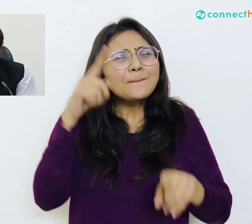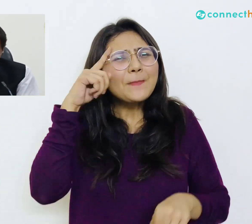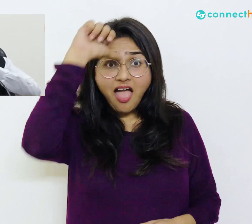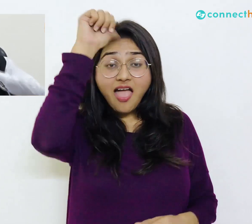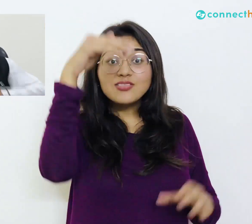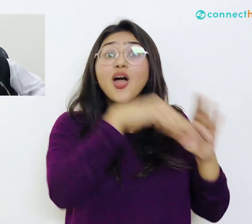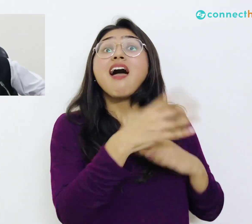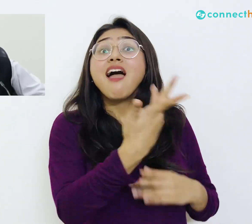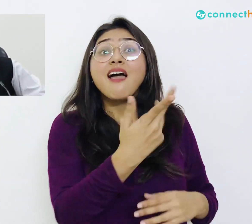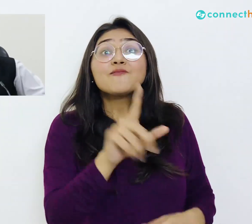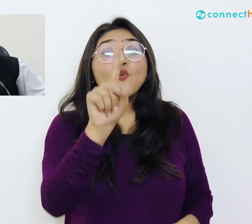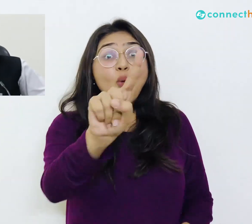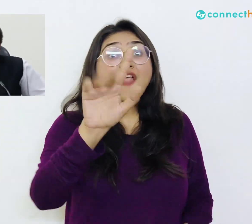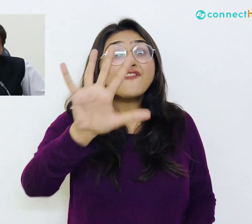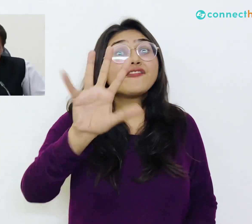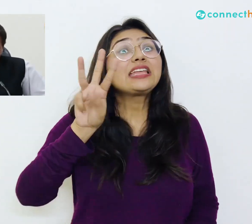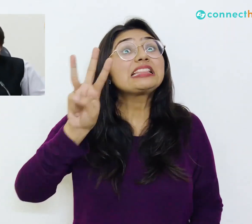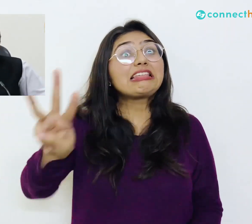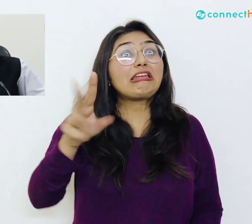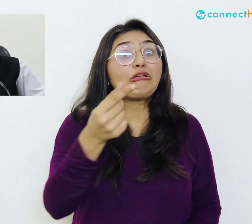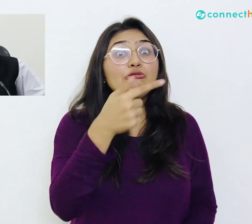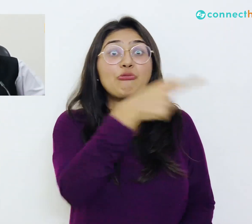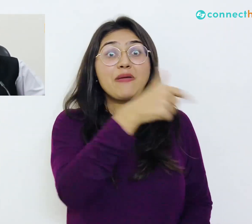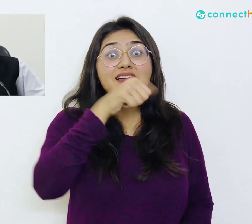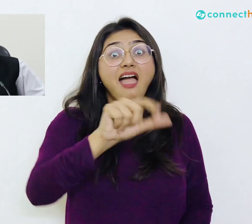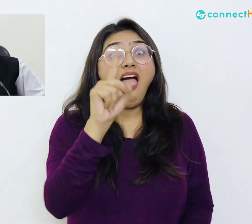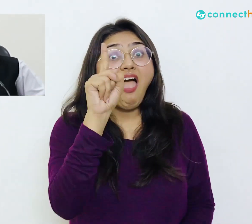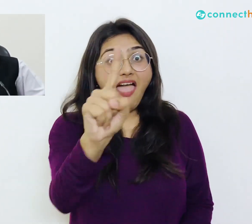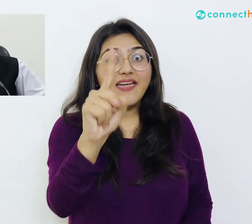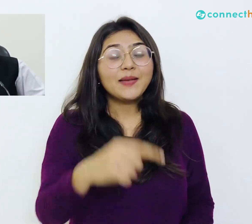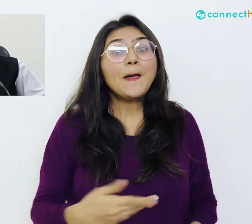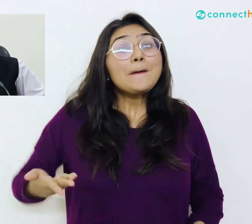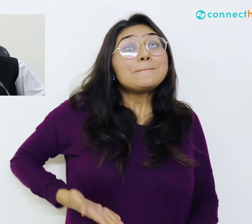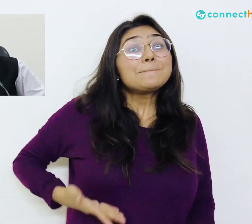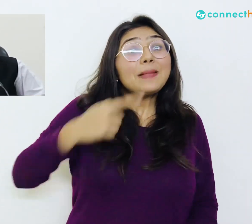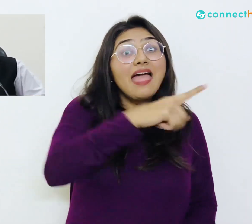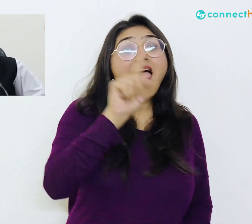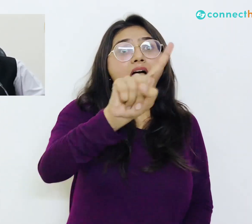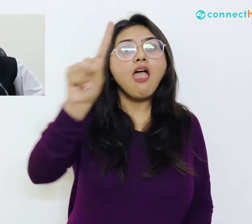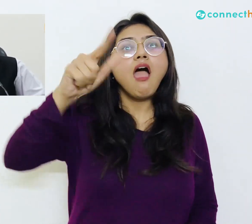اور پھر یہ بھی میں آپ سب کو